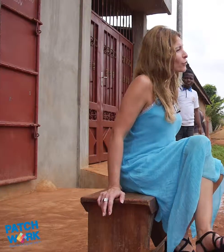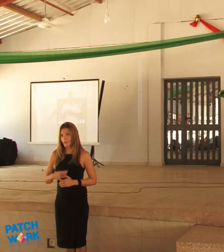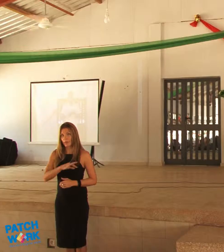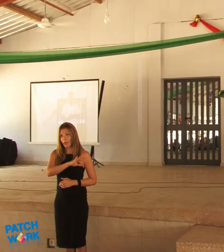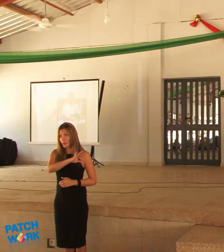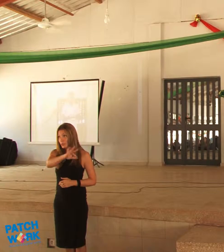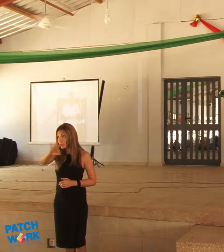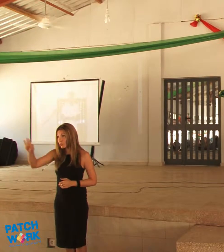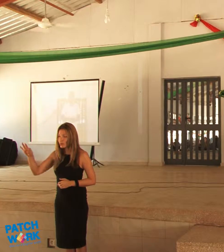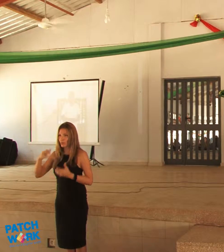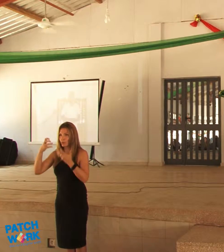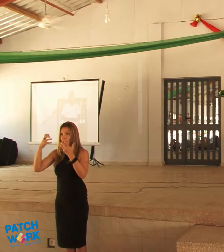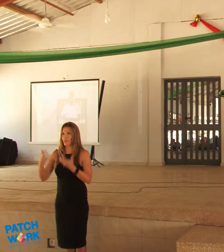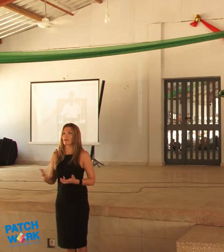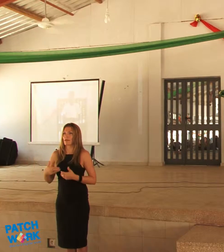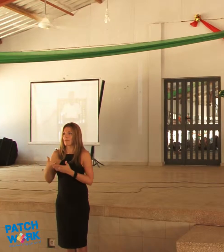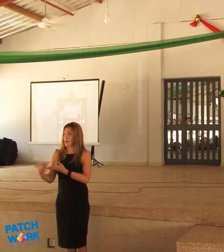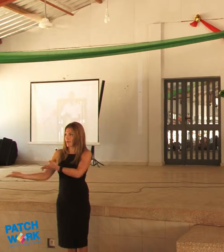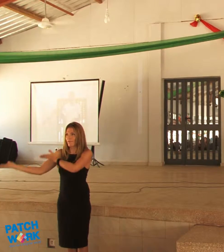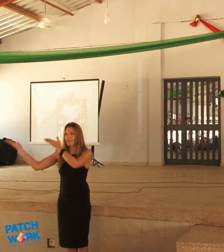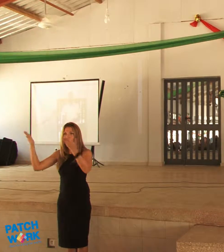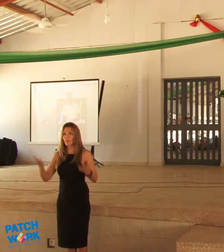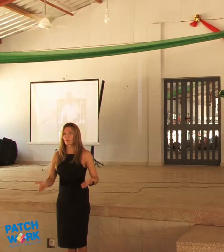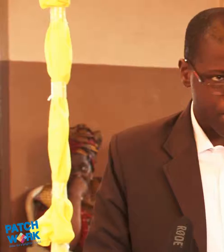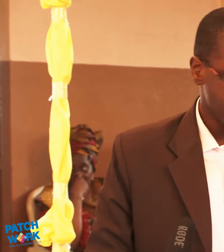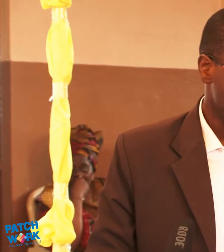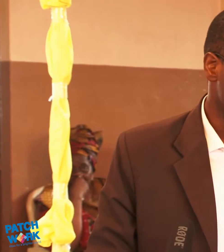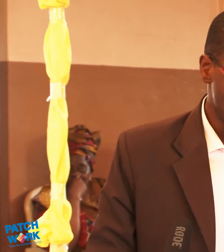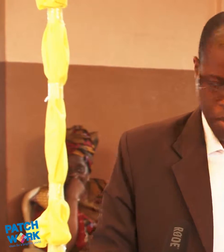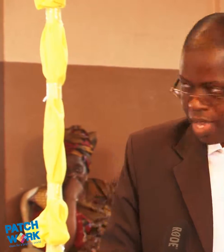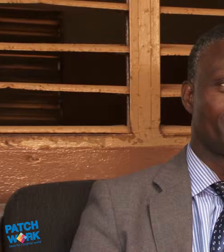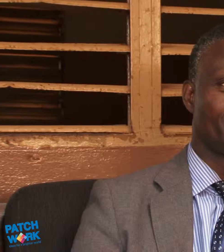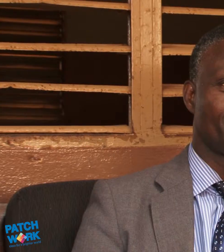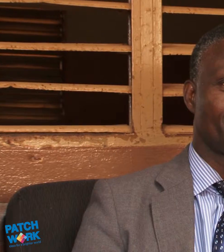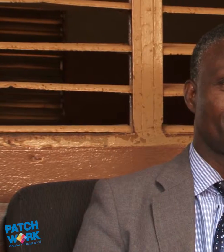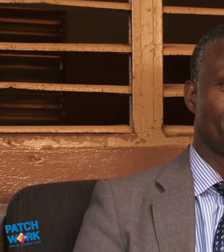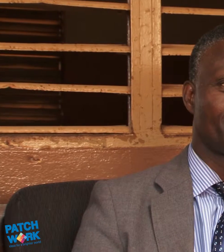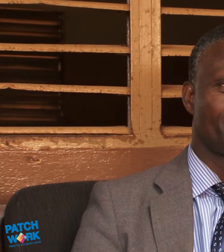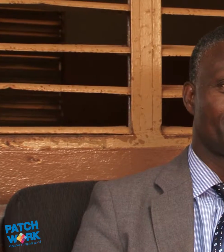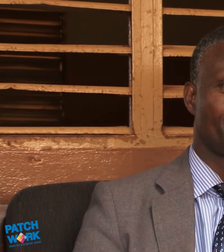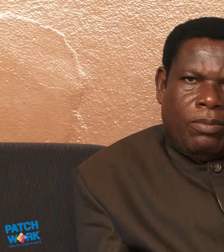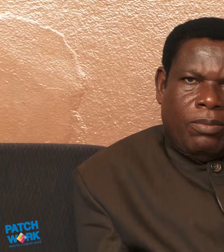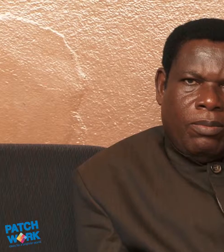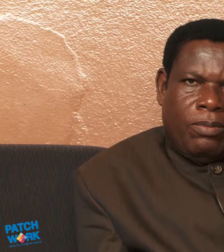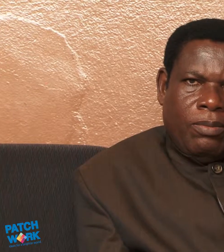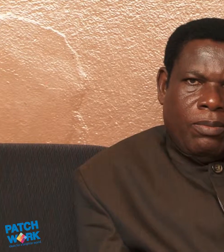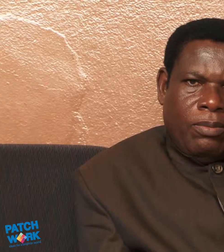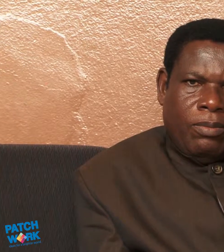de l'enseignement, de la famille, les directions des différentes instances scolaires ici à Porto Novo, le maire,